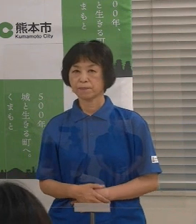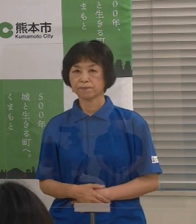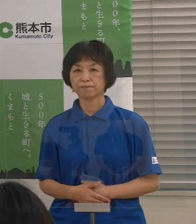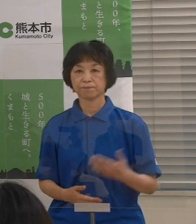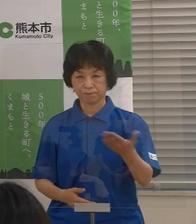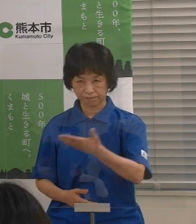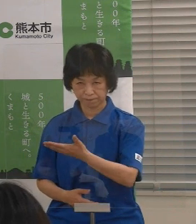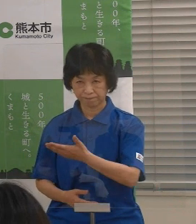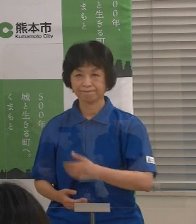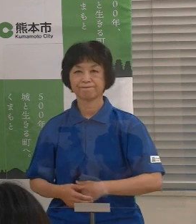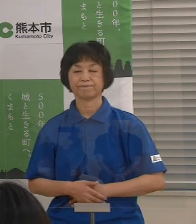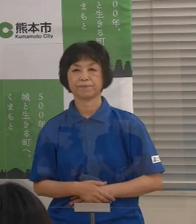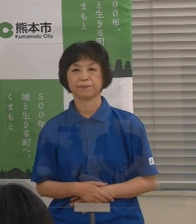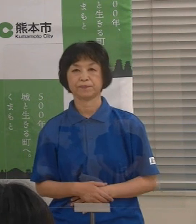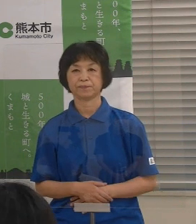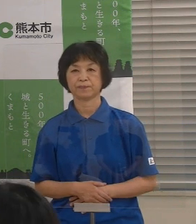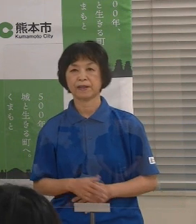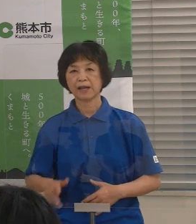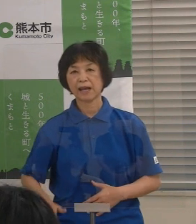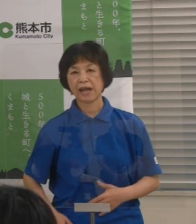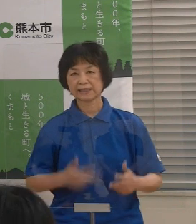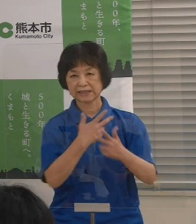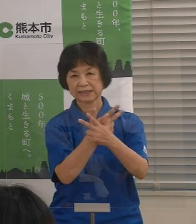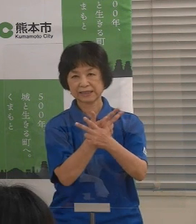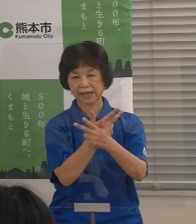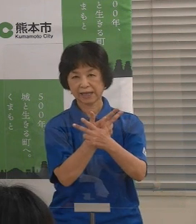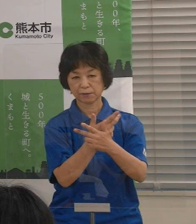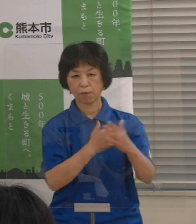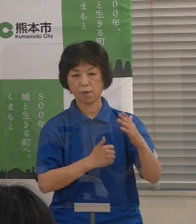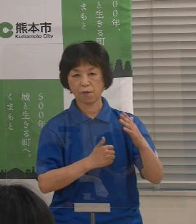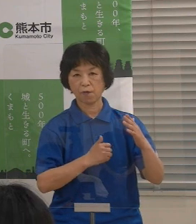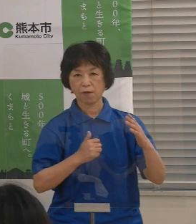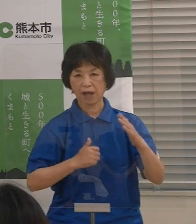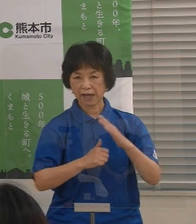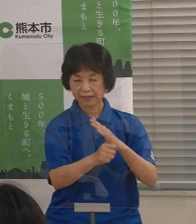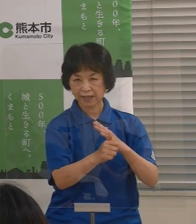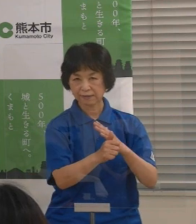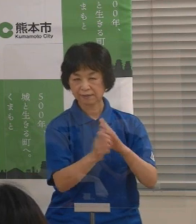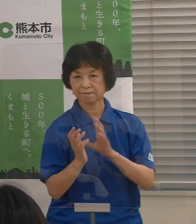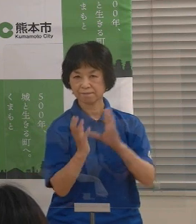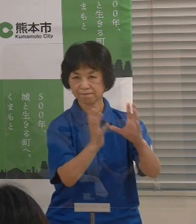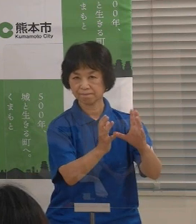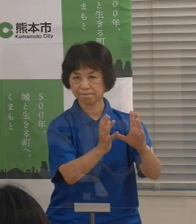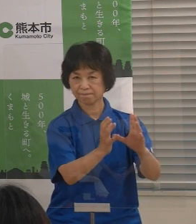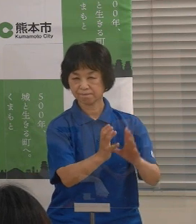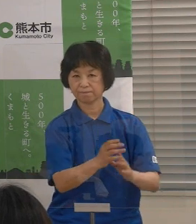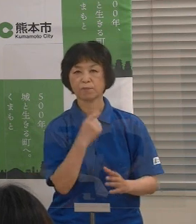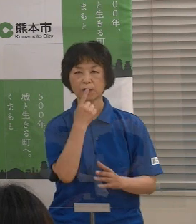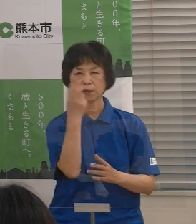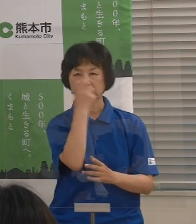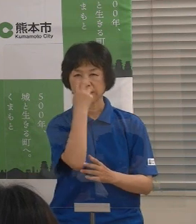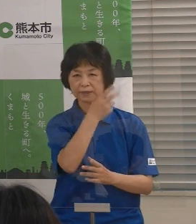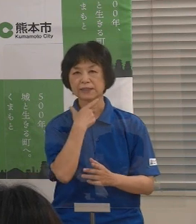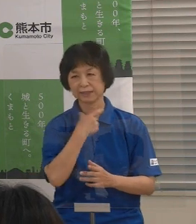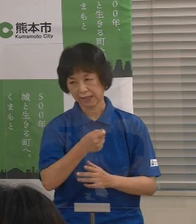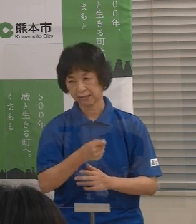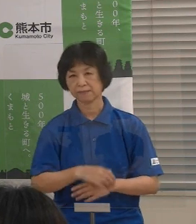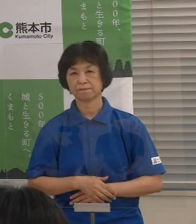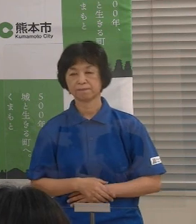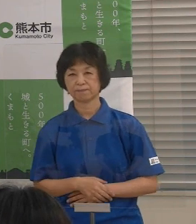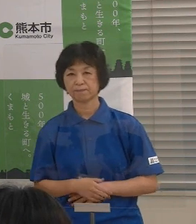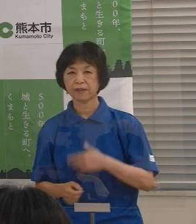足北への災害派遣の日程をもう一度ちょっと確認したいんですけれども、はい、107例目は7月16日